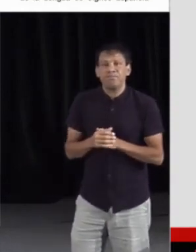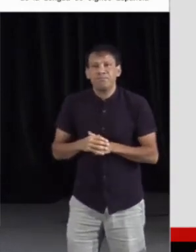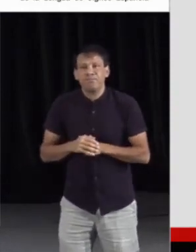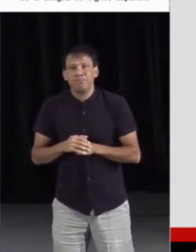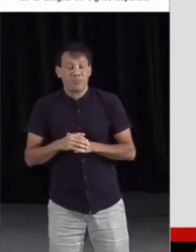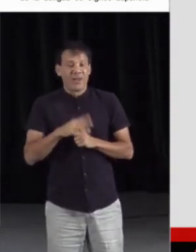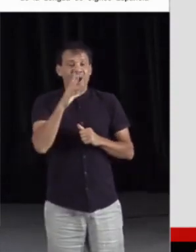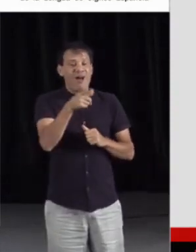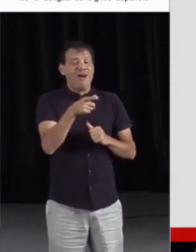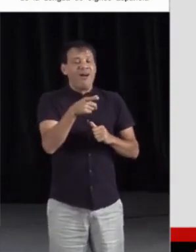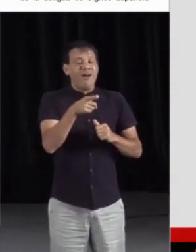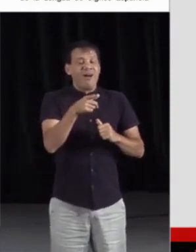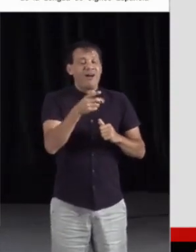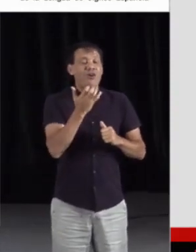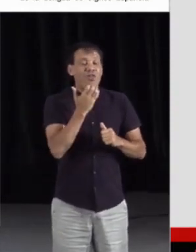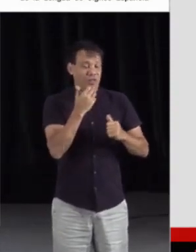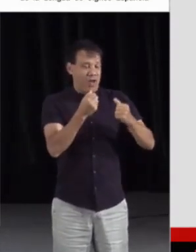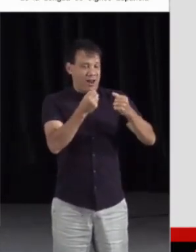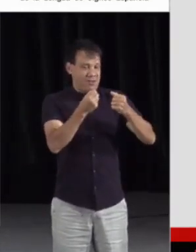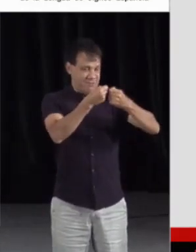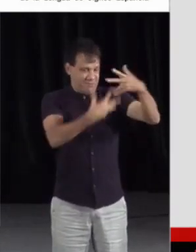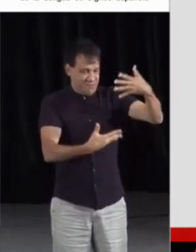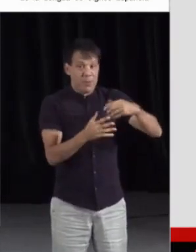no oficial, sí importante.